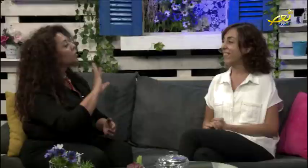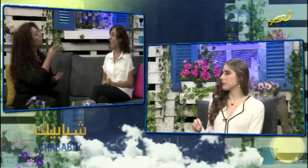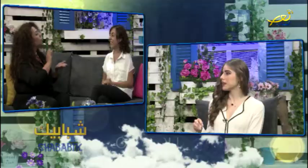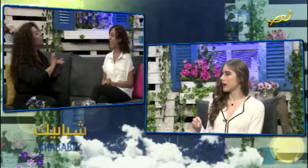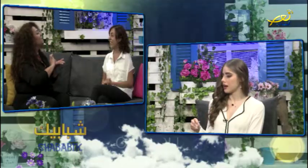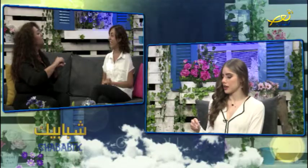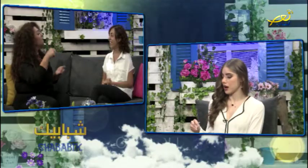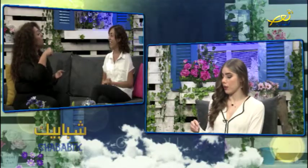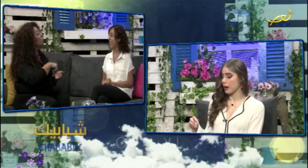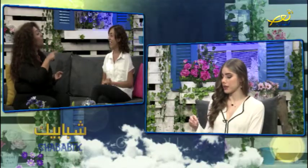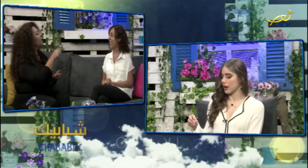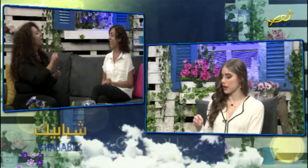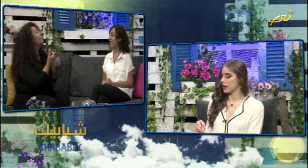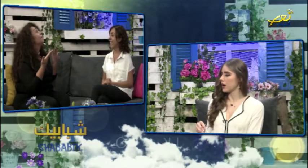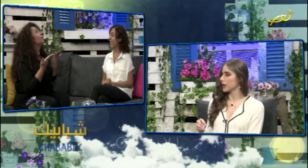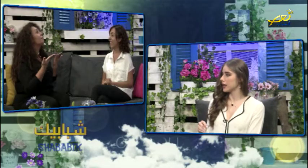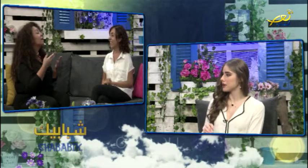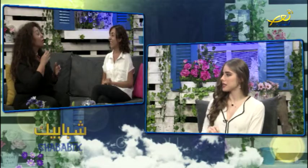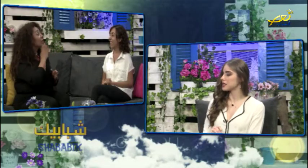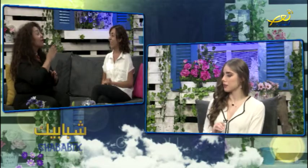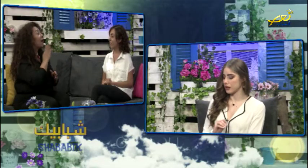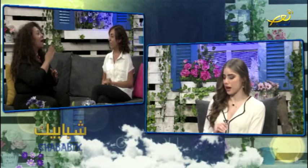بتتمنى تحققيها أو عم بتحققيها خلال مسيرتك